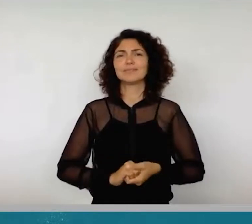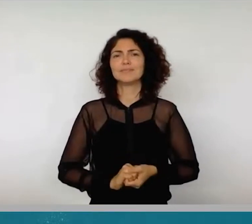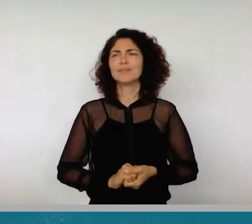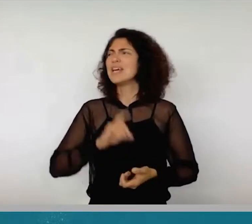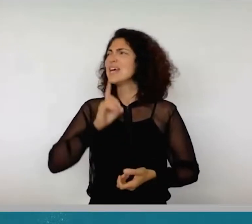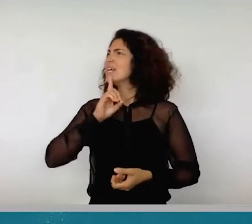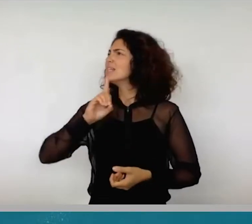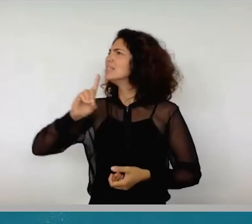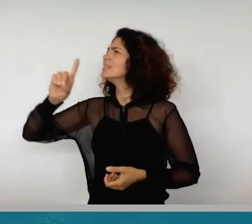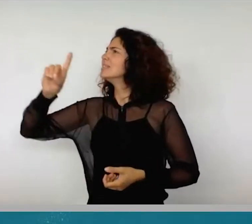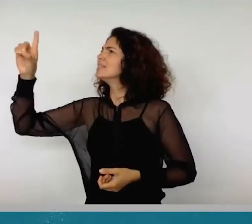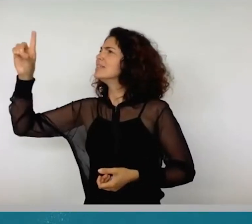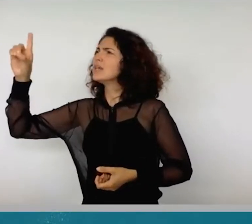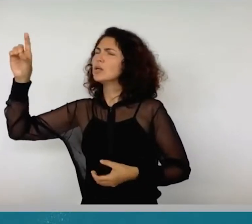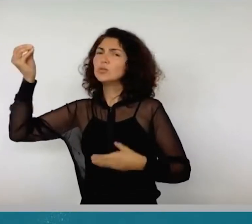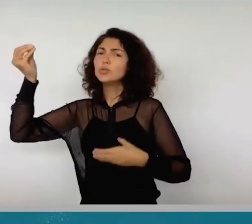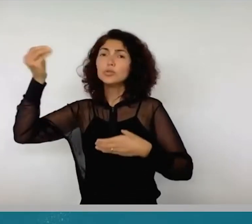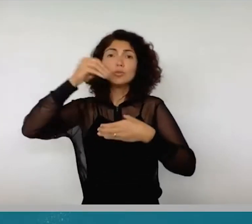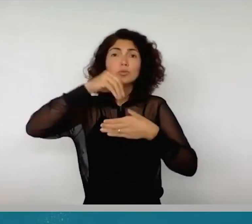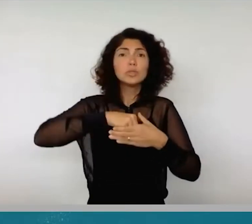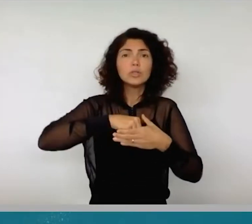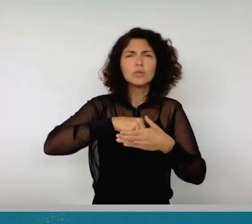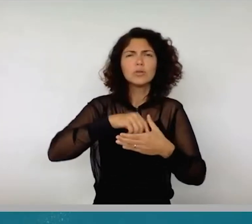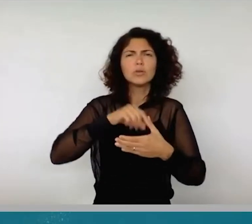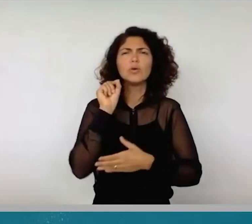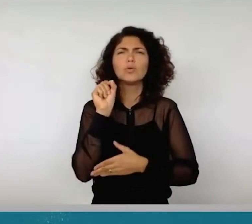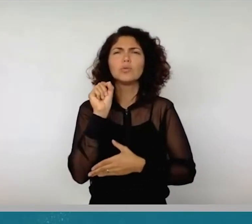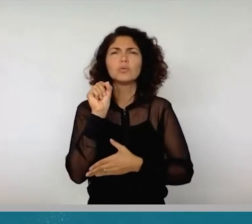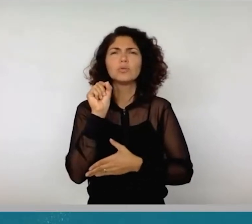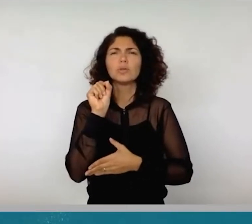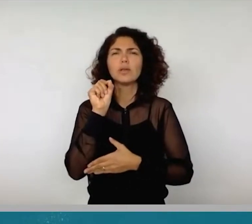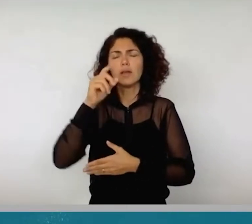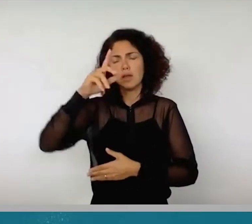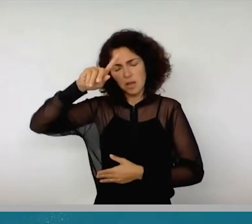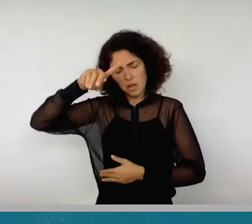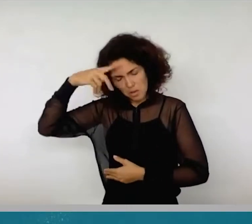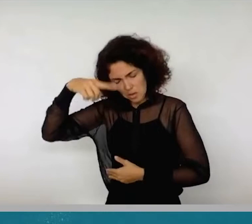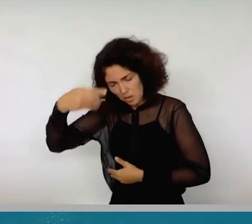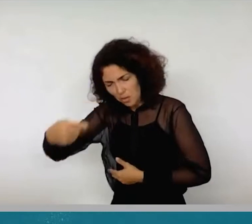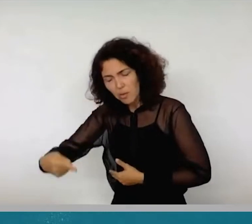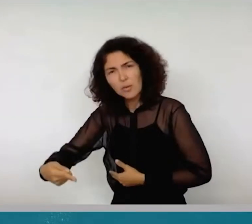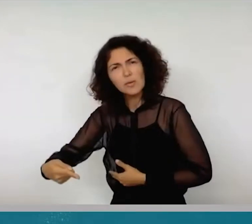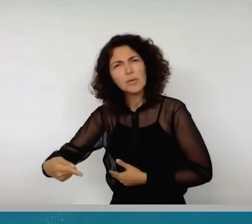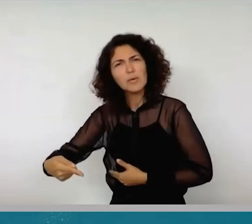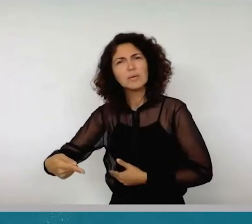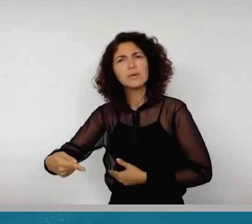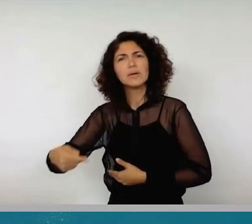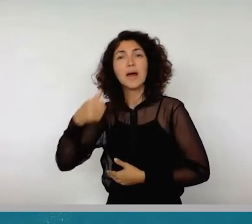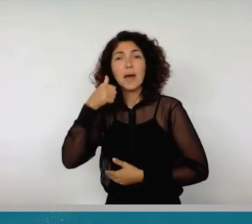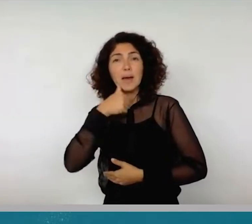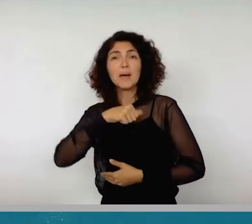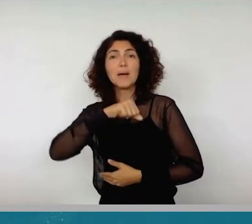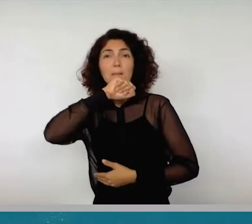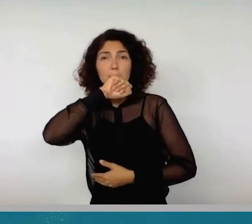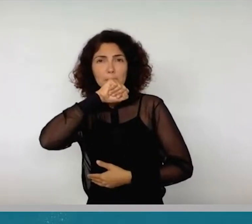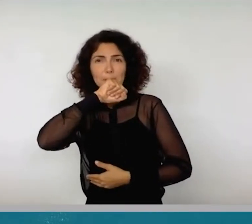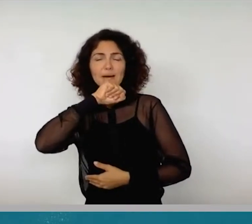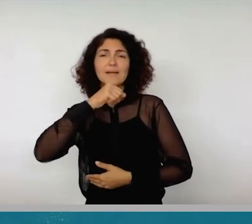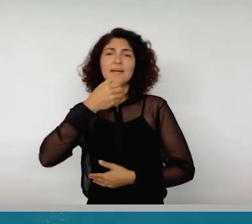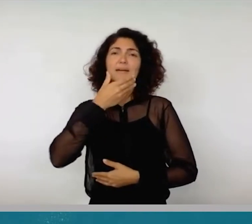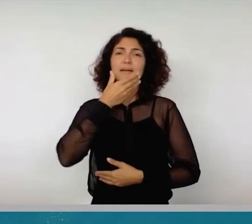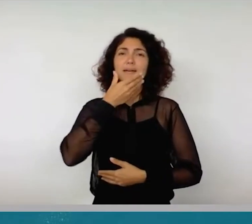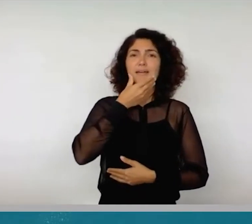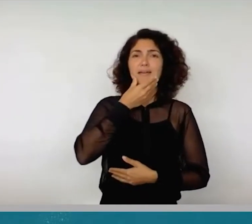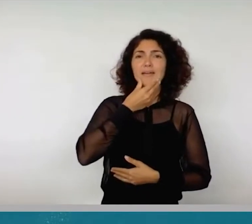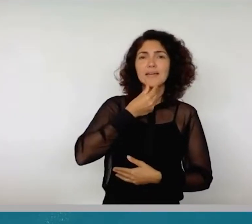honra a teu pai e a tua mãe, para que se prolongue os teus dias na terra, que o Senhor teu Deus te dá. Também aos